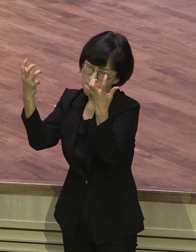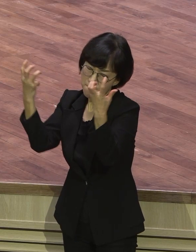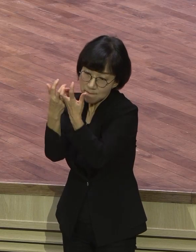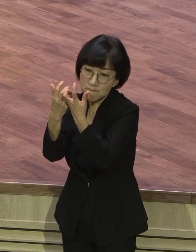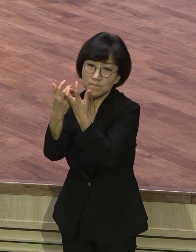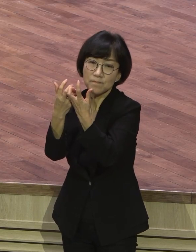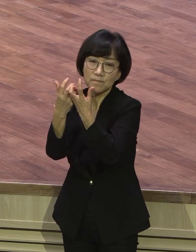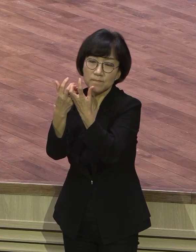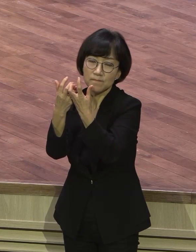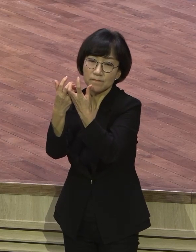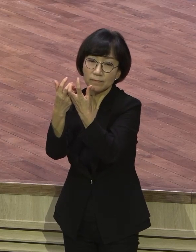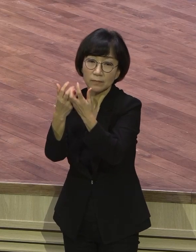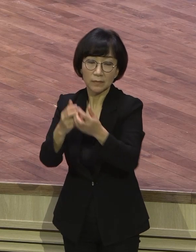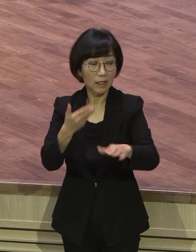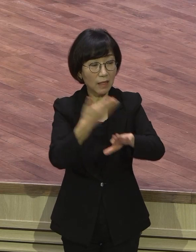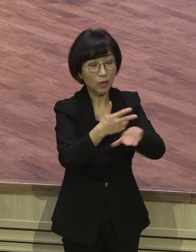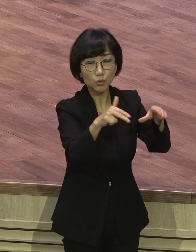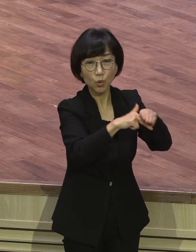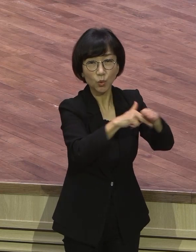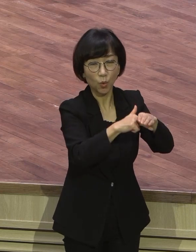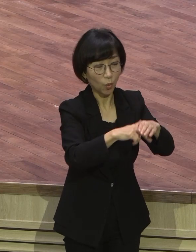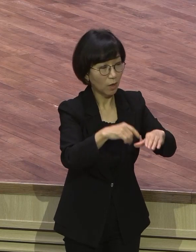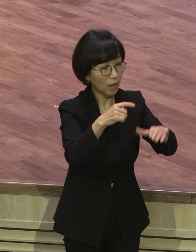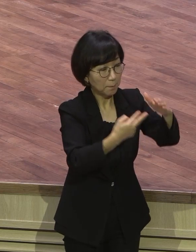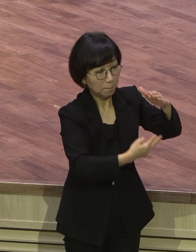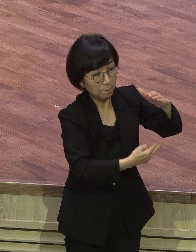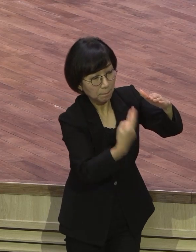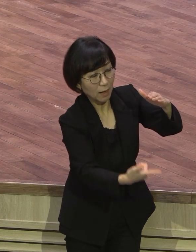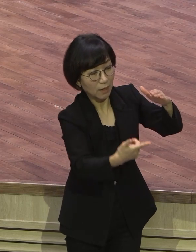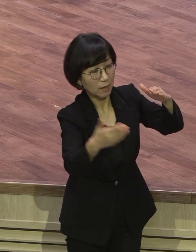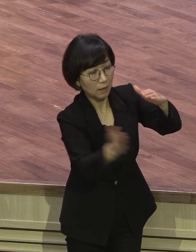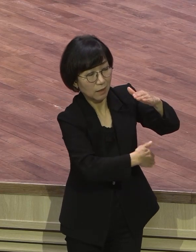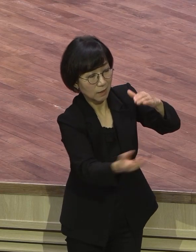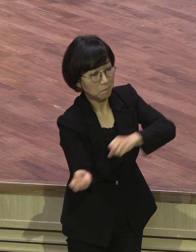아니에요 모든 종교는 비우는 겁니다 비우라 비우라 무속유 다 비우라 다